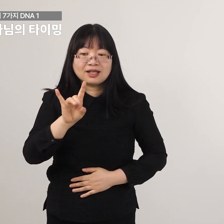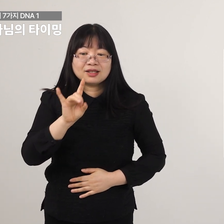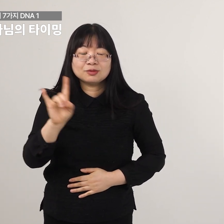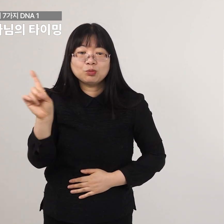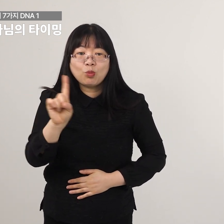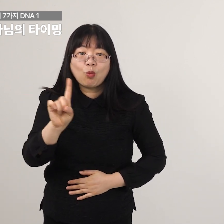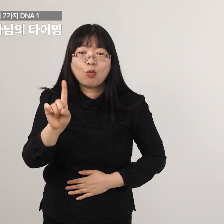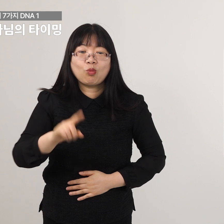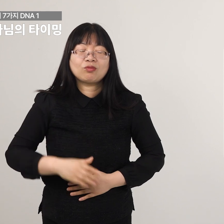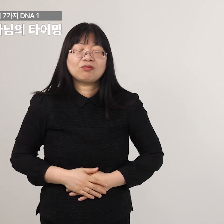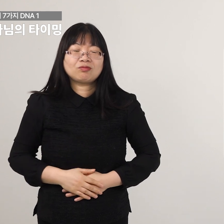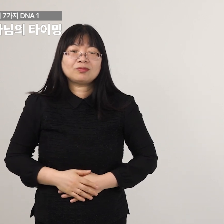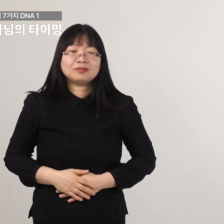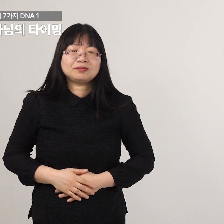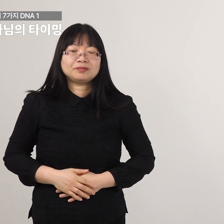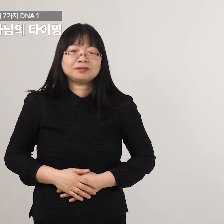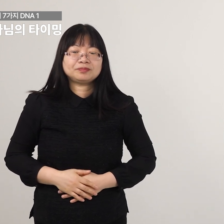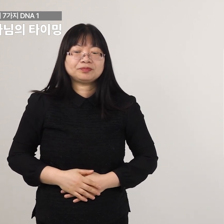가지 좀